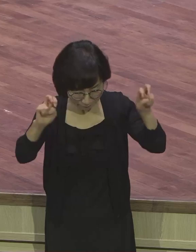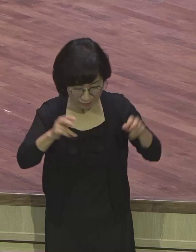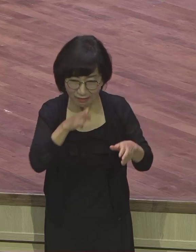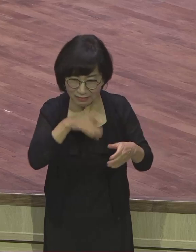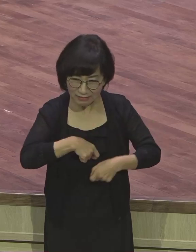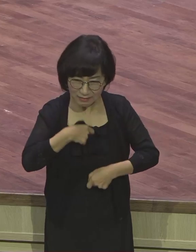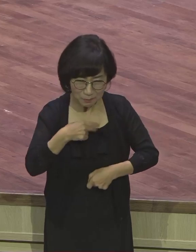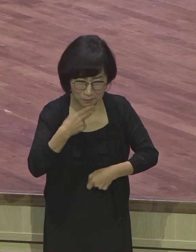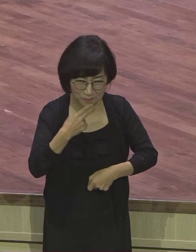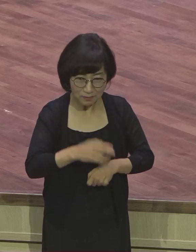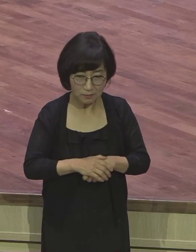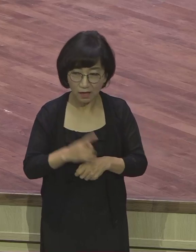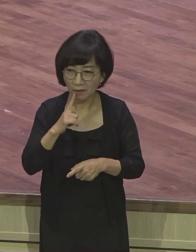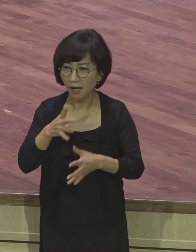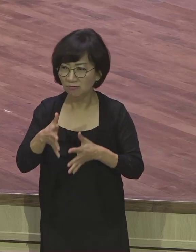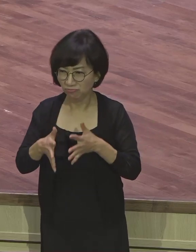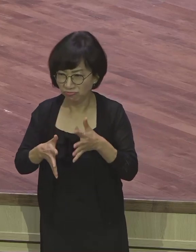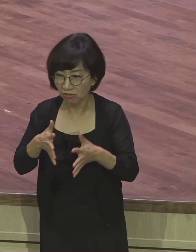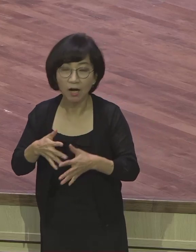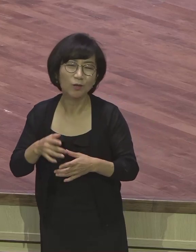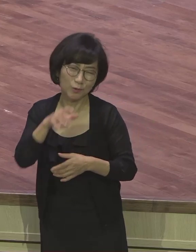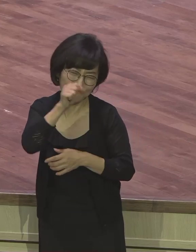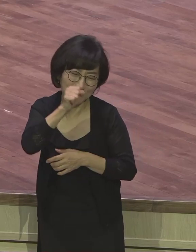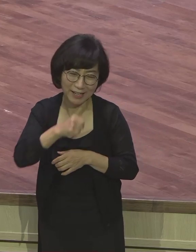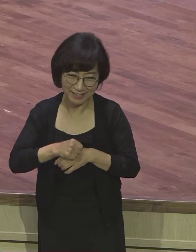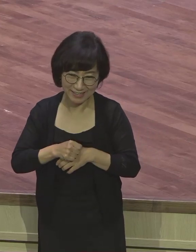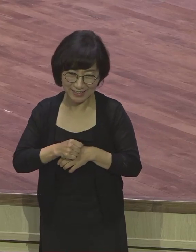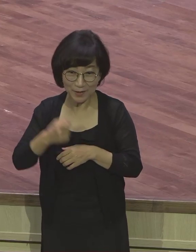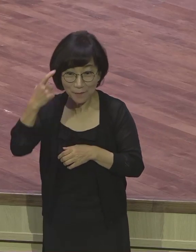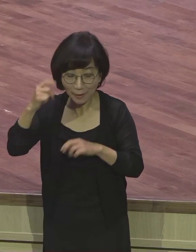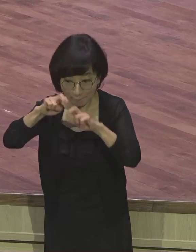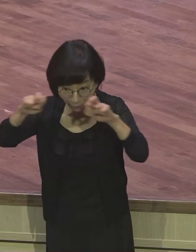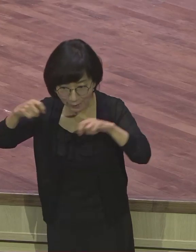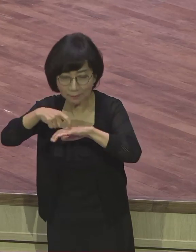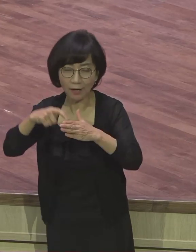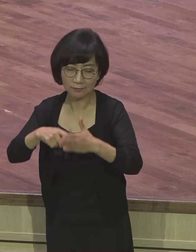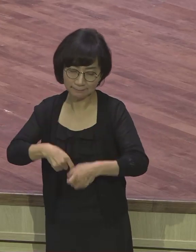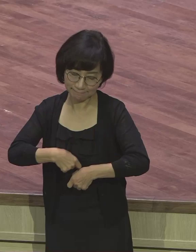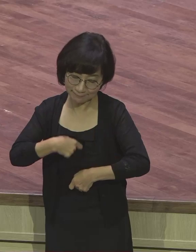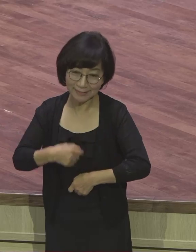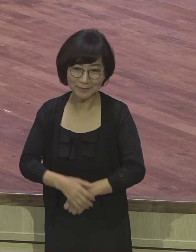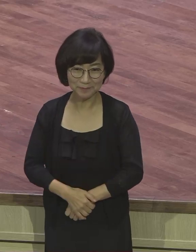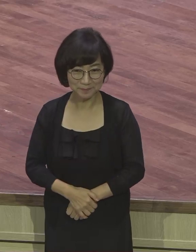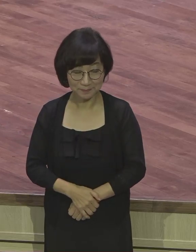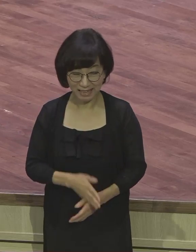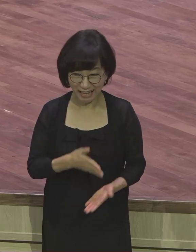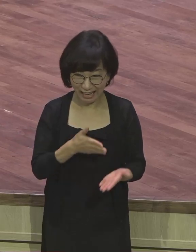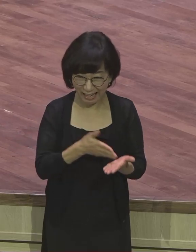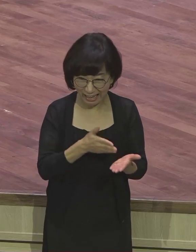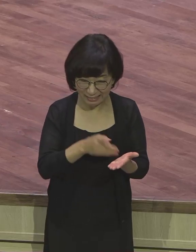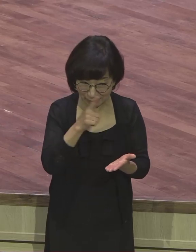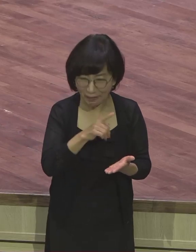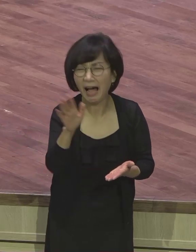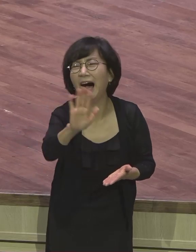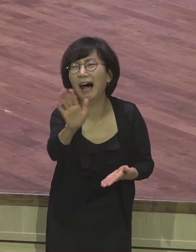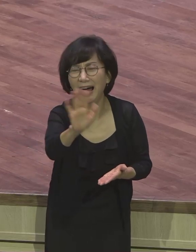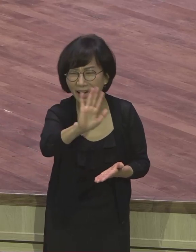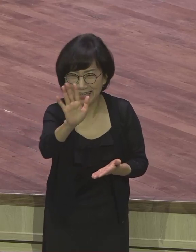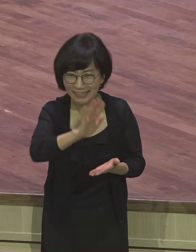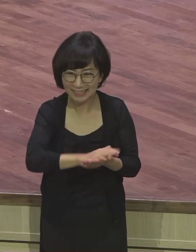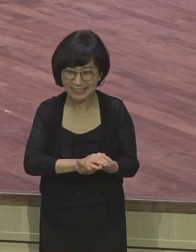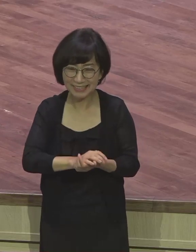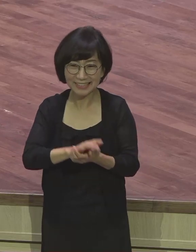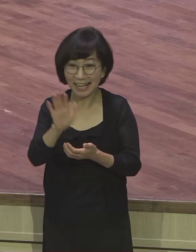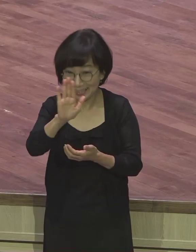없어요. 나는 말 잘 못하는 사람 좋아합니다. 그럼 아나운서는 뭐냐? 그 말은 아닙니다. 그분들은 다른 얘기예요.